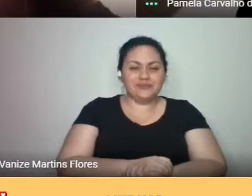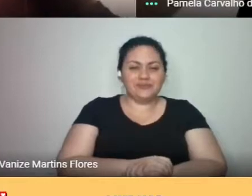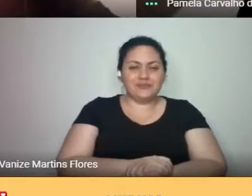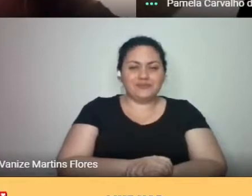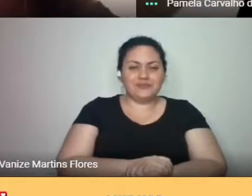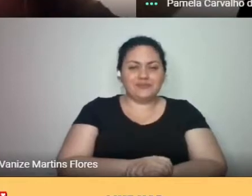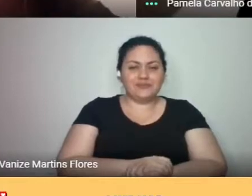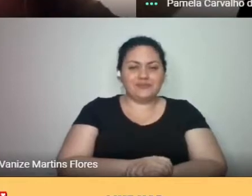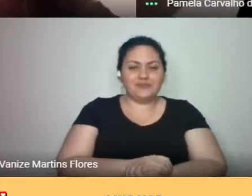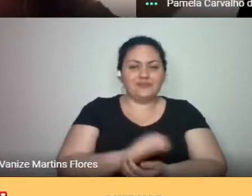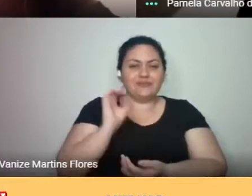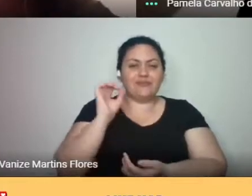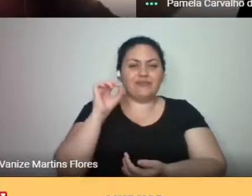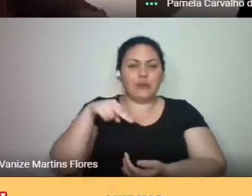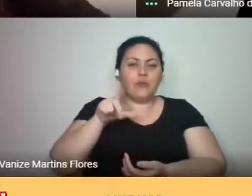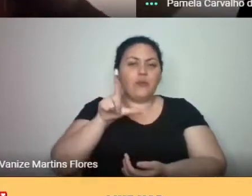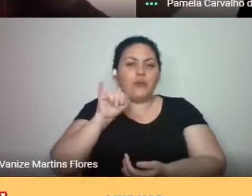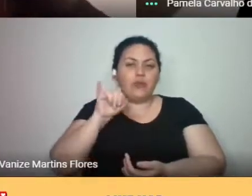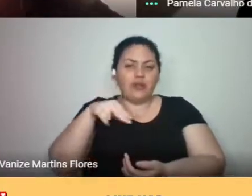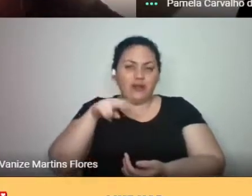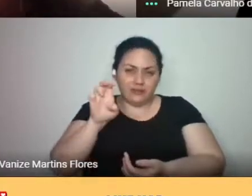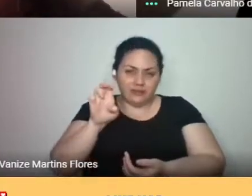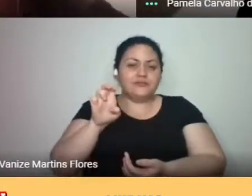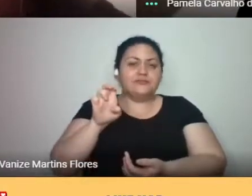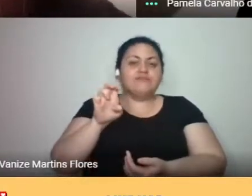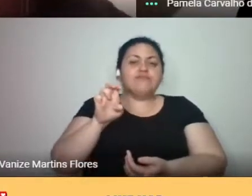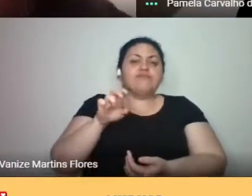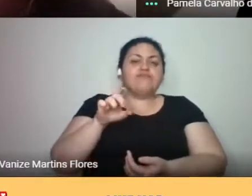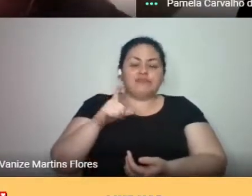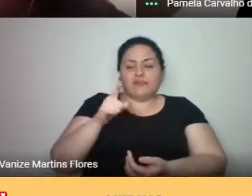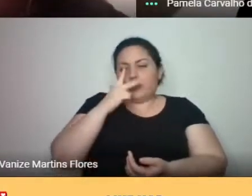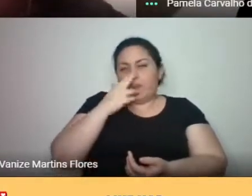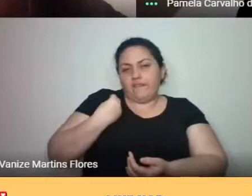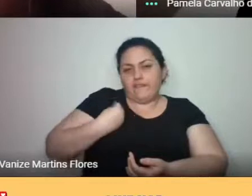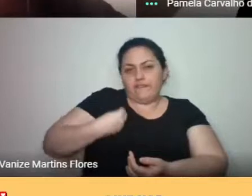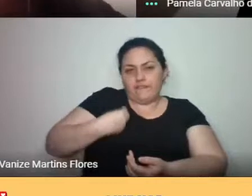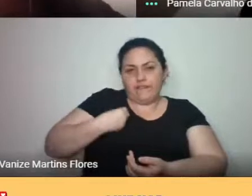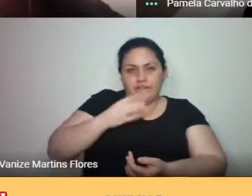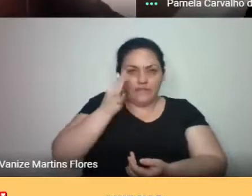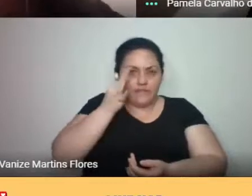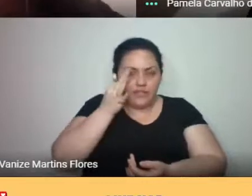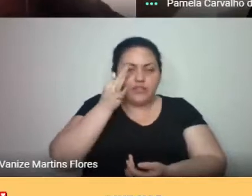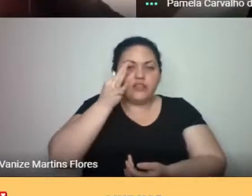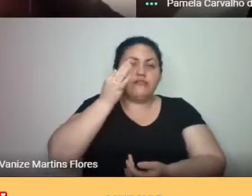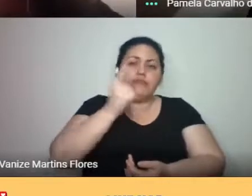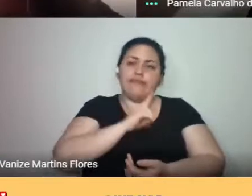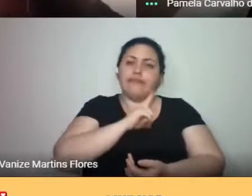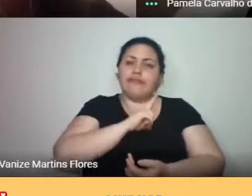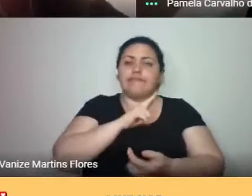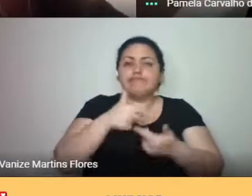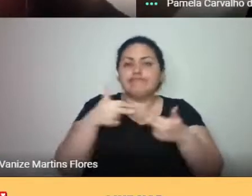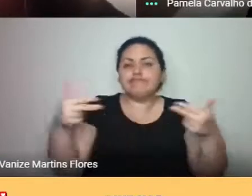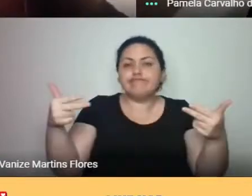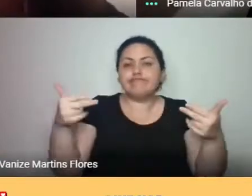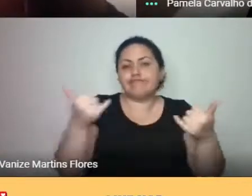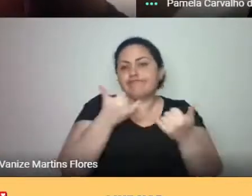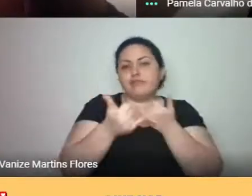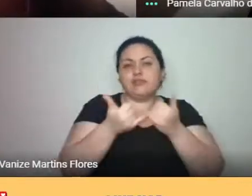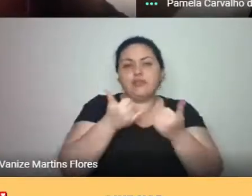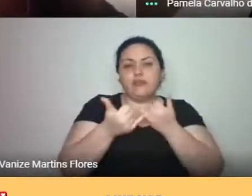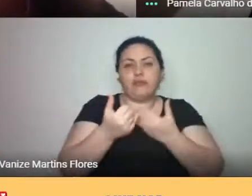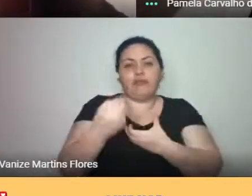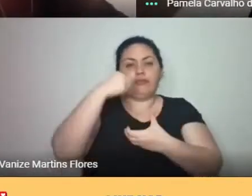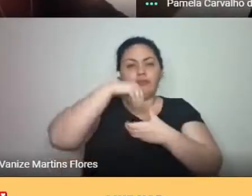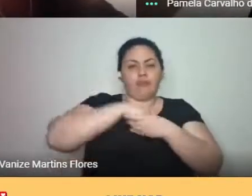todas essas situações, assim, em que a gente acaba indo para dentro da casa, né, em que a gente acaba dividindo um pouco mais os